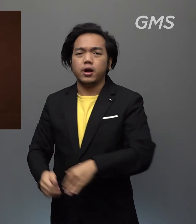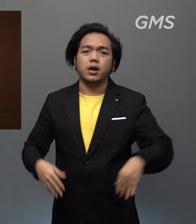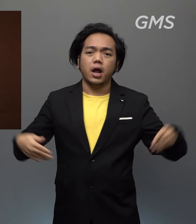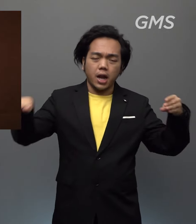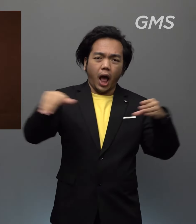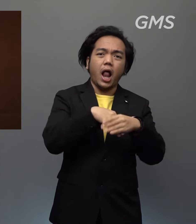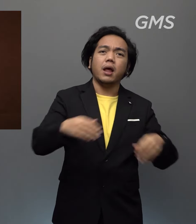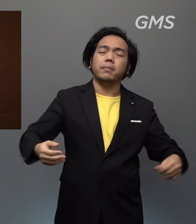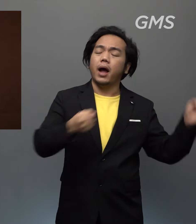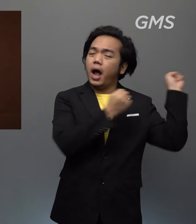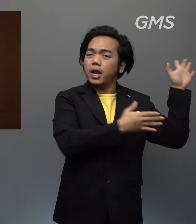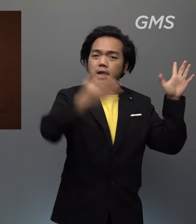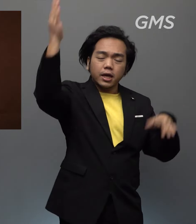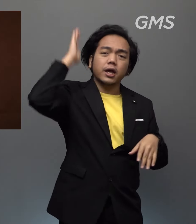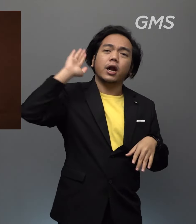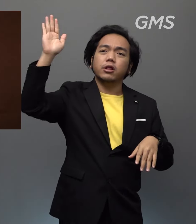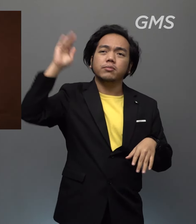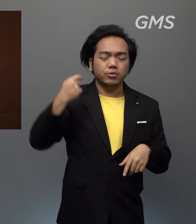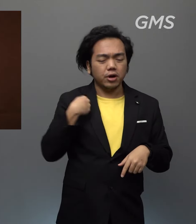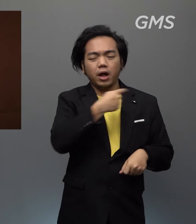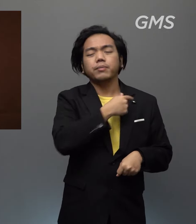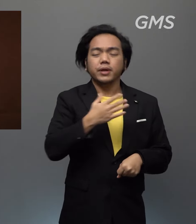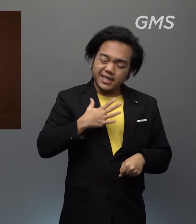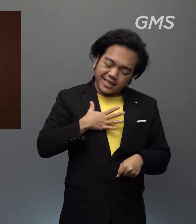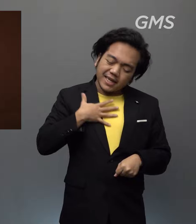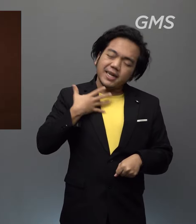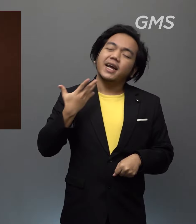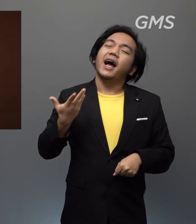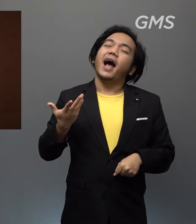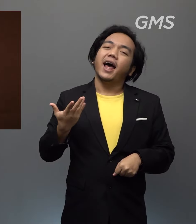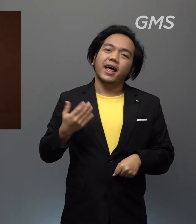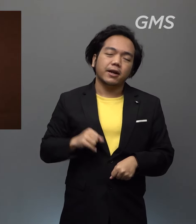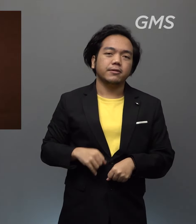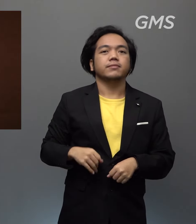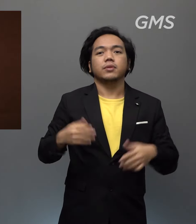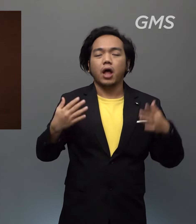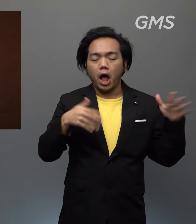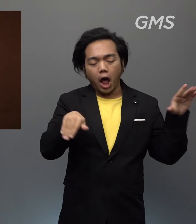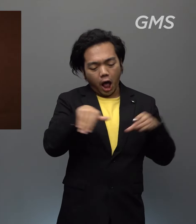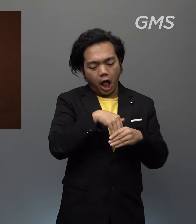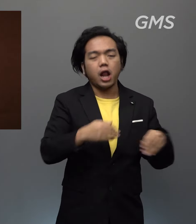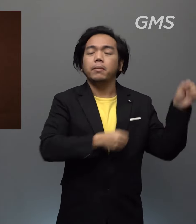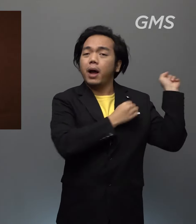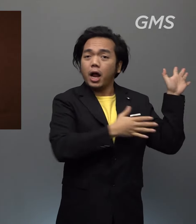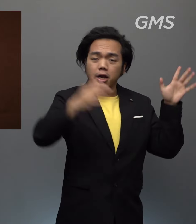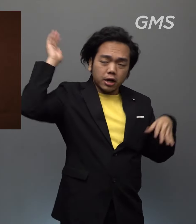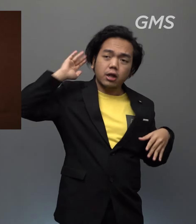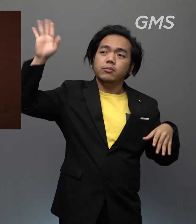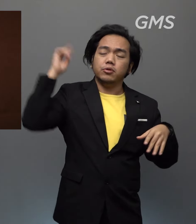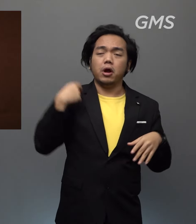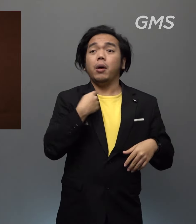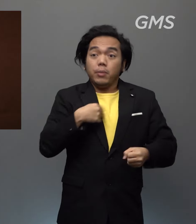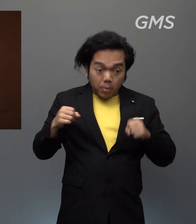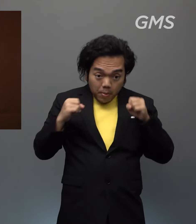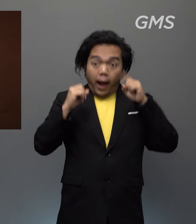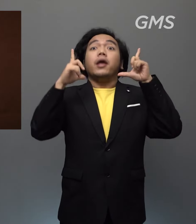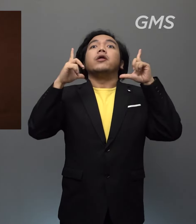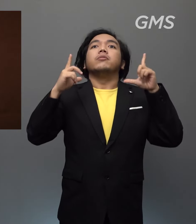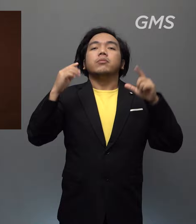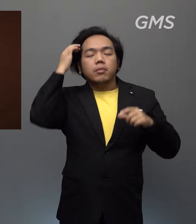hadirat-Mu kami disejukkan, di dalam hadirat-Mu kami disegarkan, di dalam hadirat-Mu kami dibangkitkan, di dalam hadirat-Mu